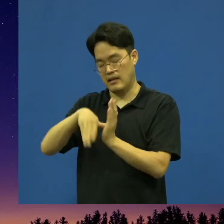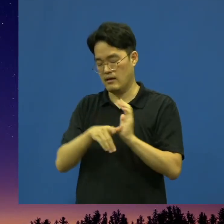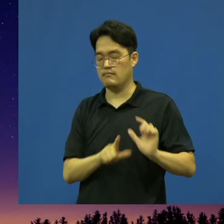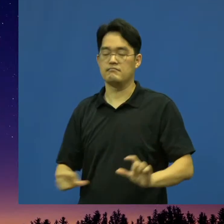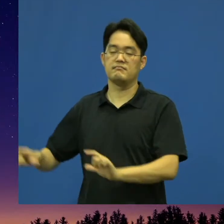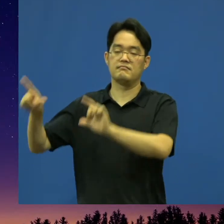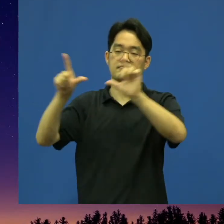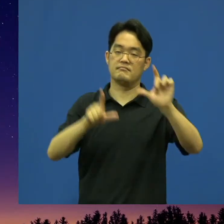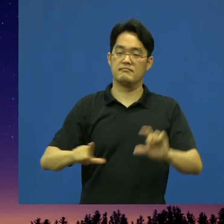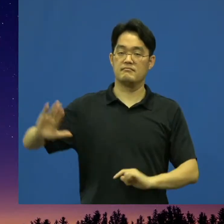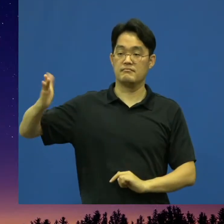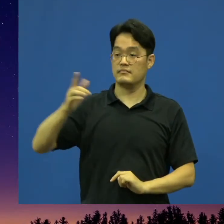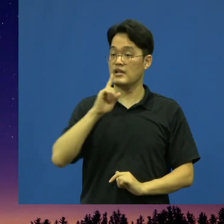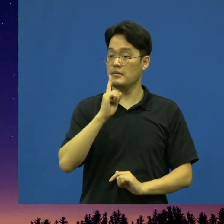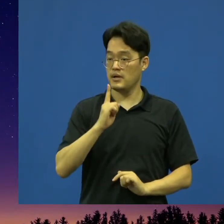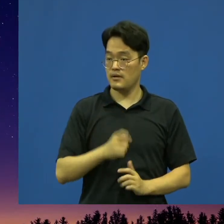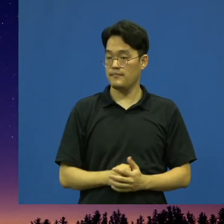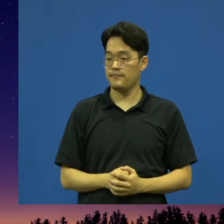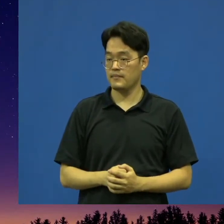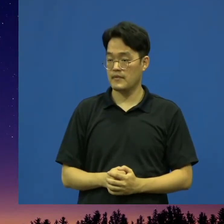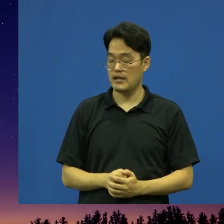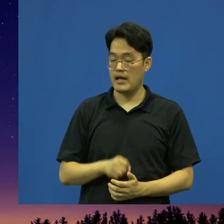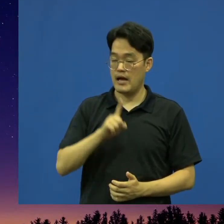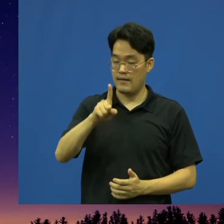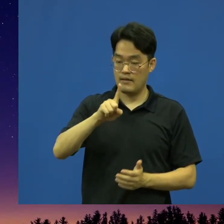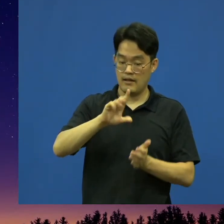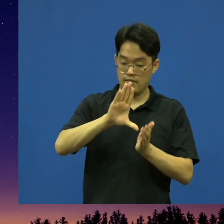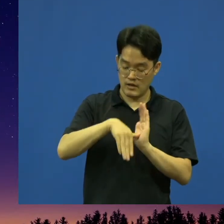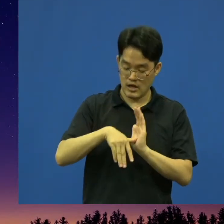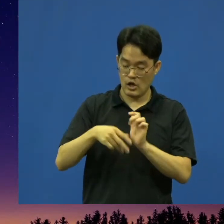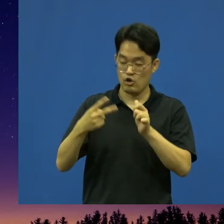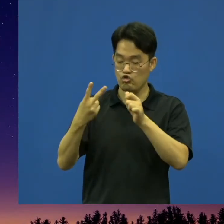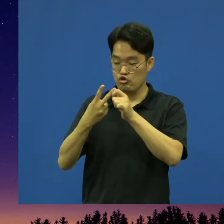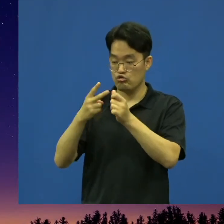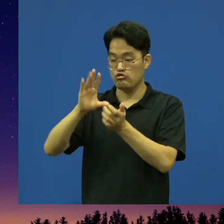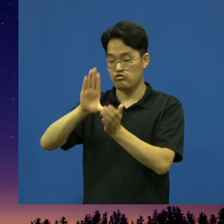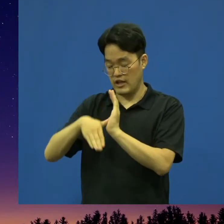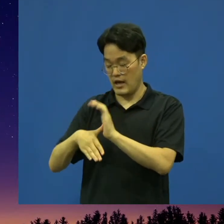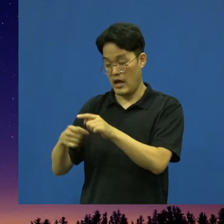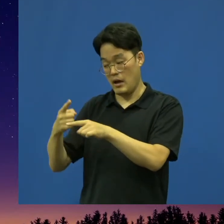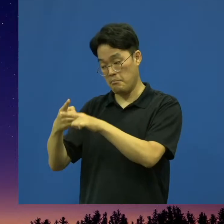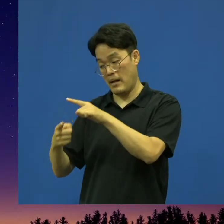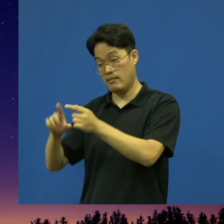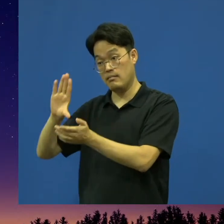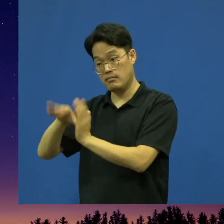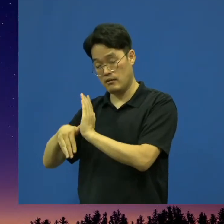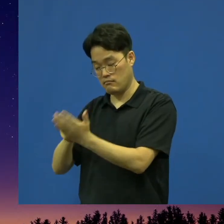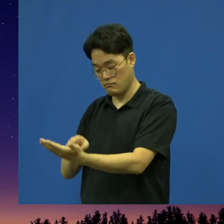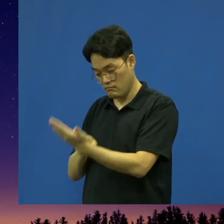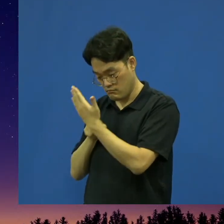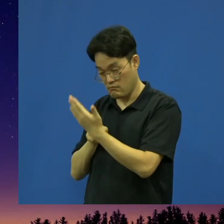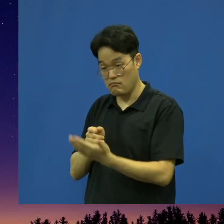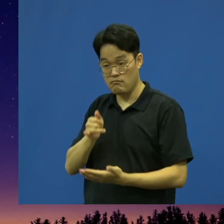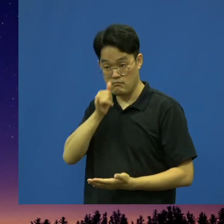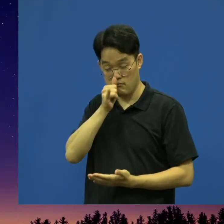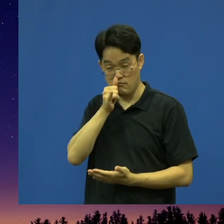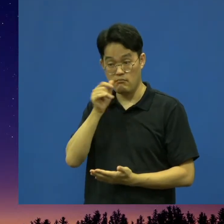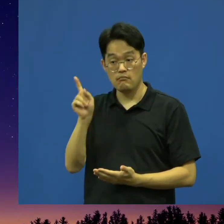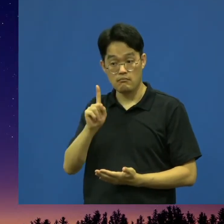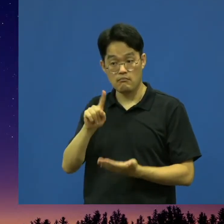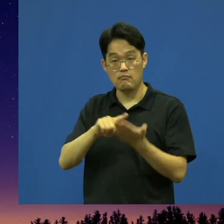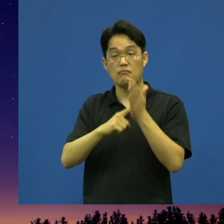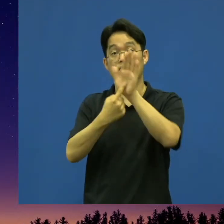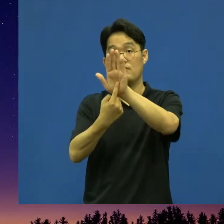사랑하는 여러분, 여기에 한 때와 두 때와 반 때라는 독특한 표현이 등장하죠. 이 표현은